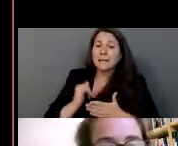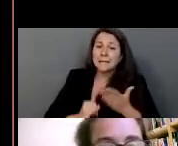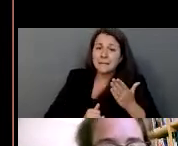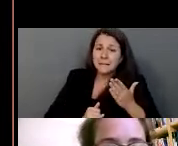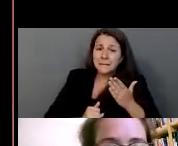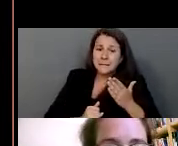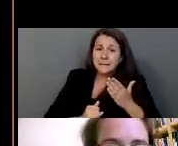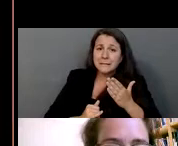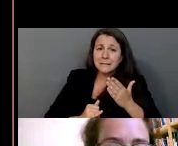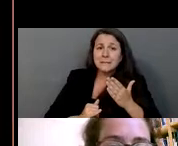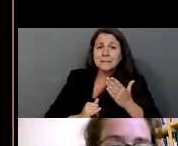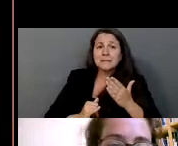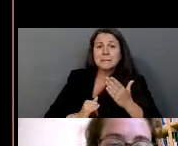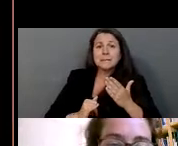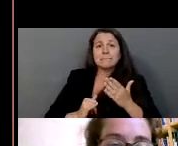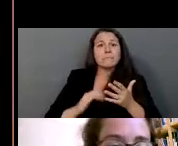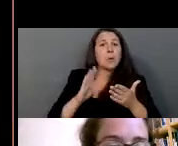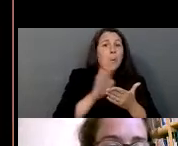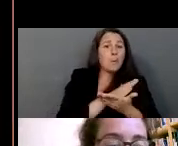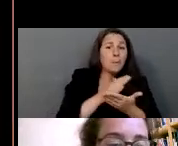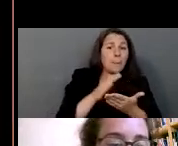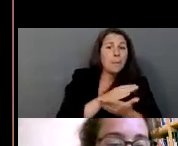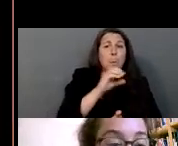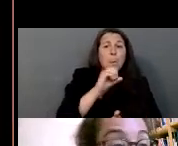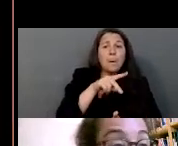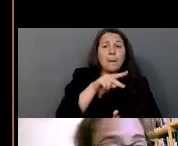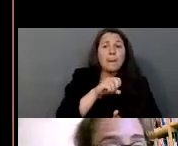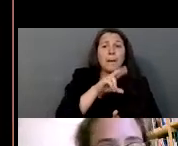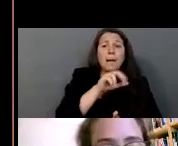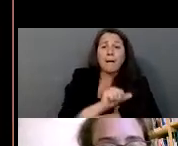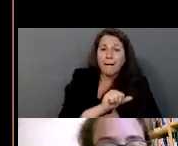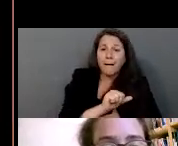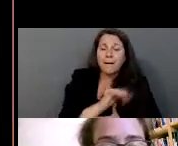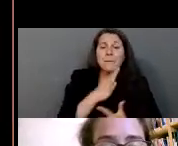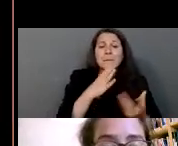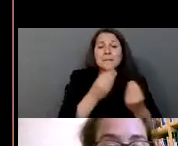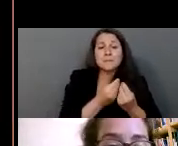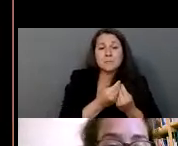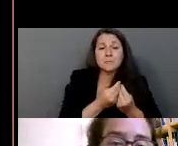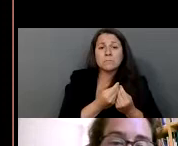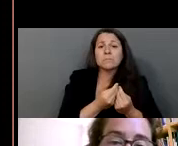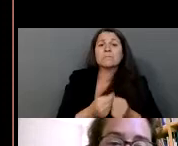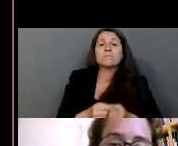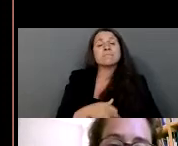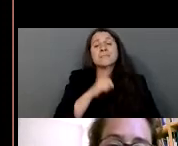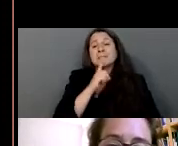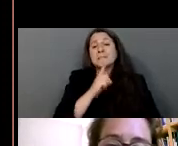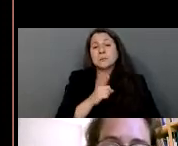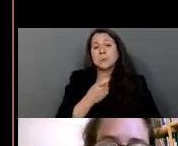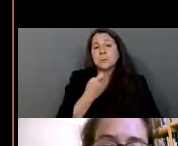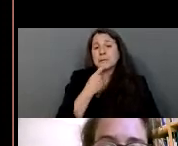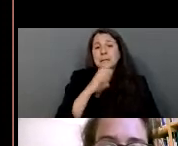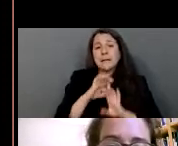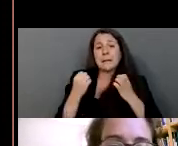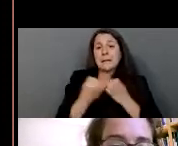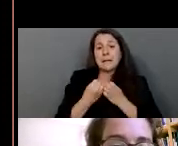eu l'occasion d'entendre de l'Opéra de Trois-Rivières, et bien évidemment à la fabuleuse équipe de la permanence de la Ligue